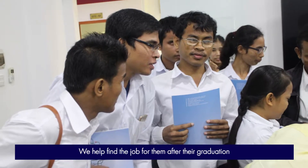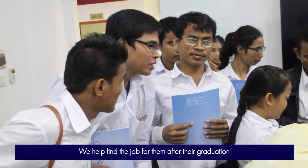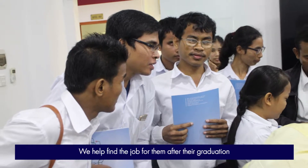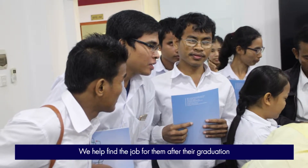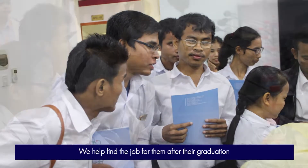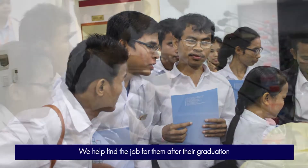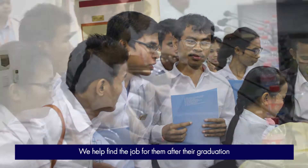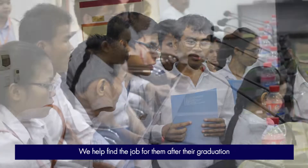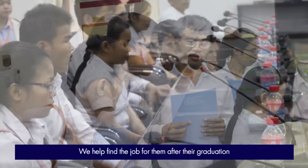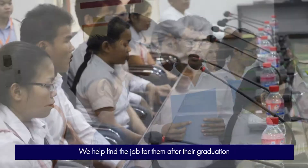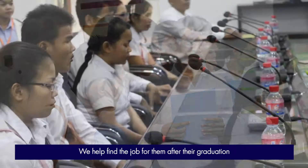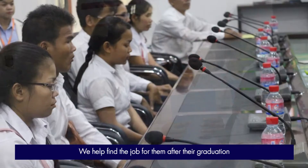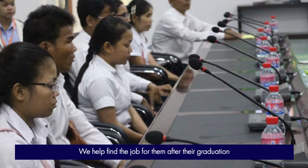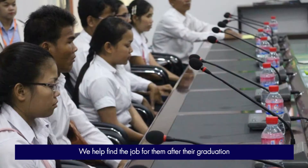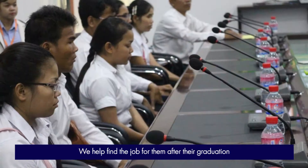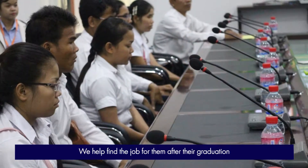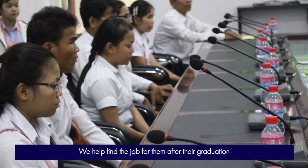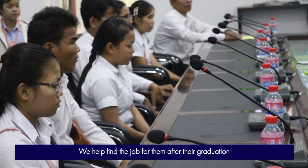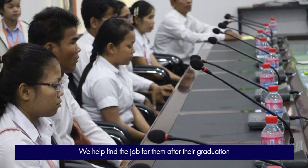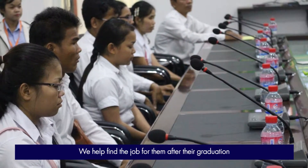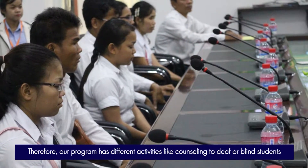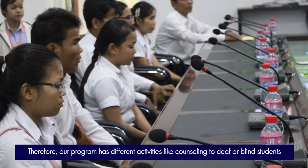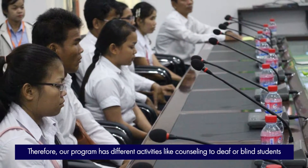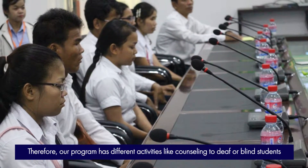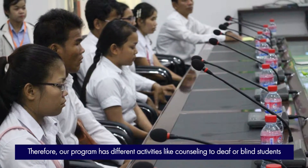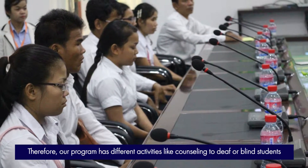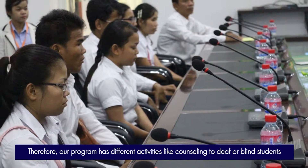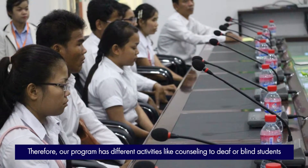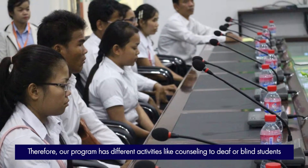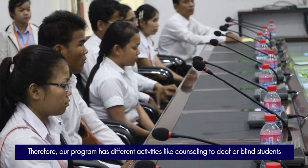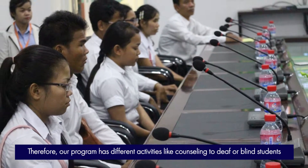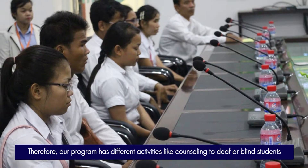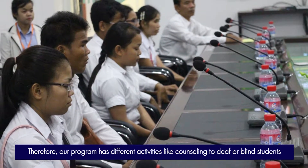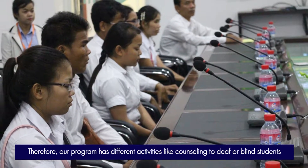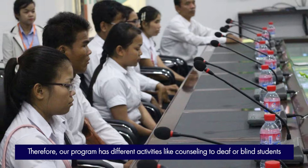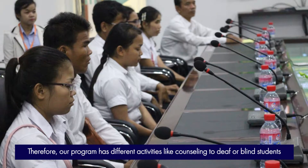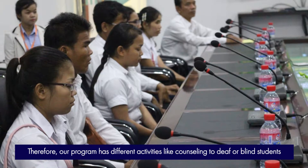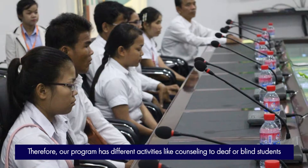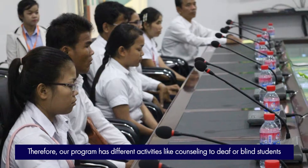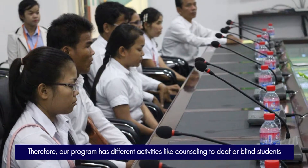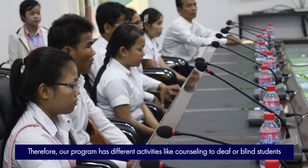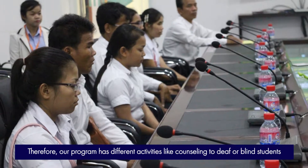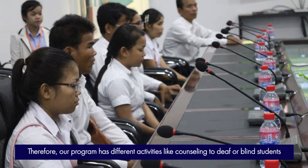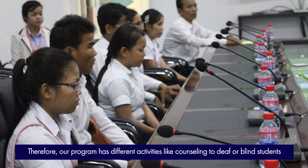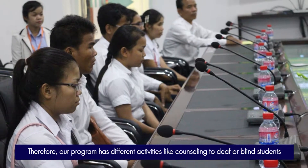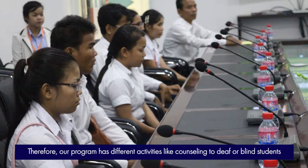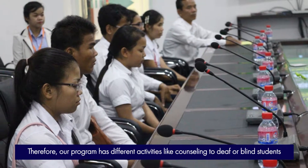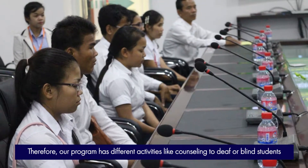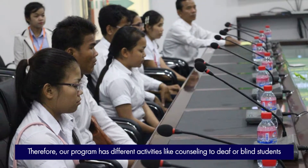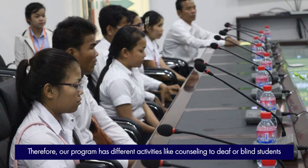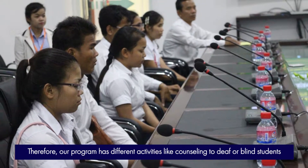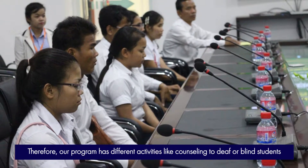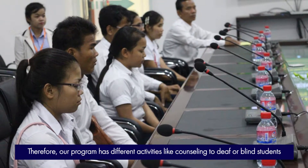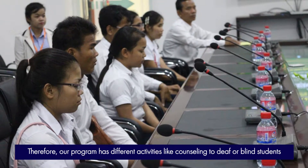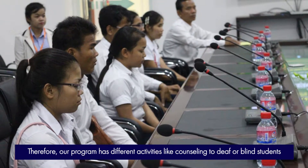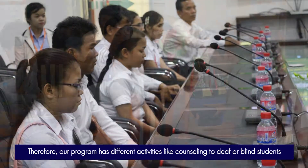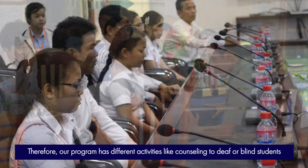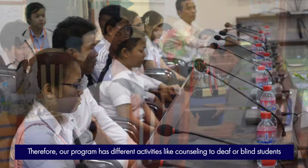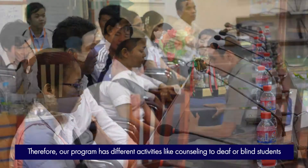còn chập cả sạt sạt bạc còn chẳng nói không cam thì cứ dương miền sự cả mập hiệp xem xem đôi chỉ cả đo bạc xa đo sạt bị cả